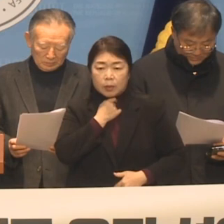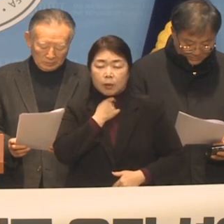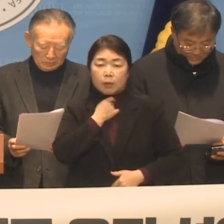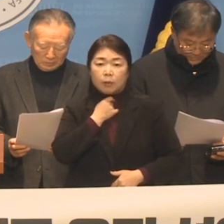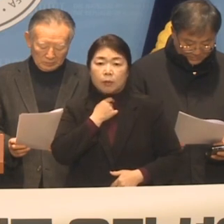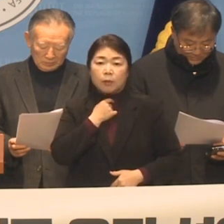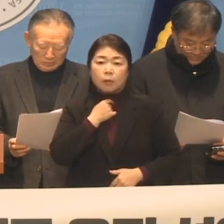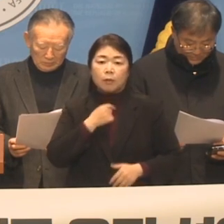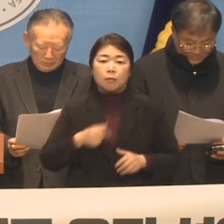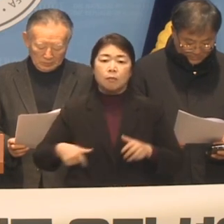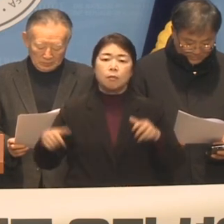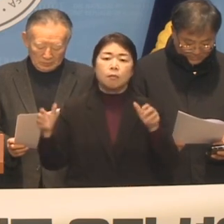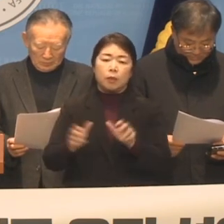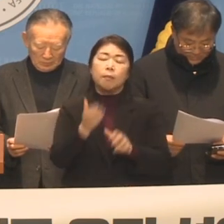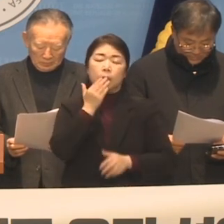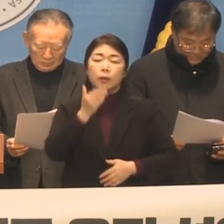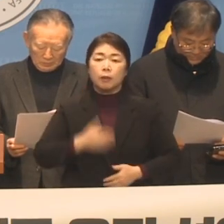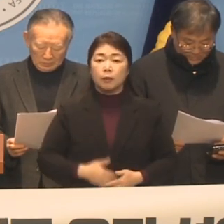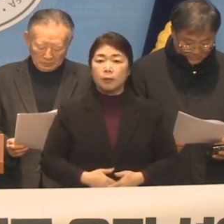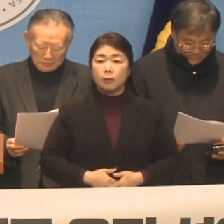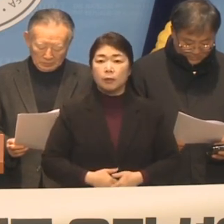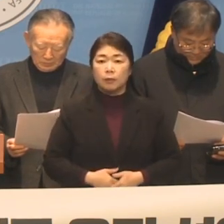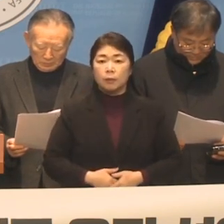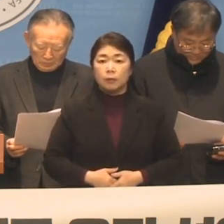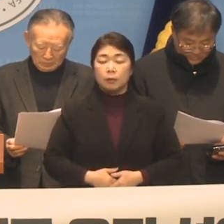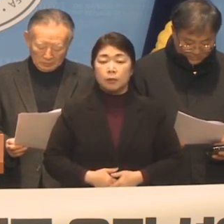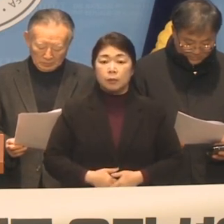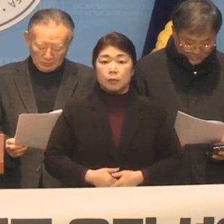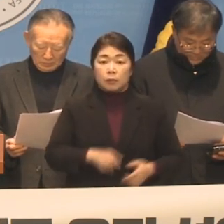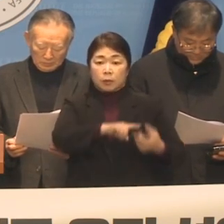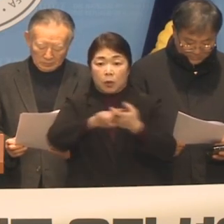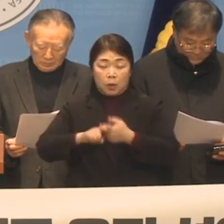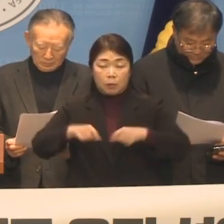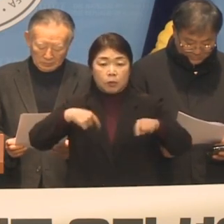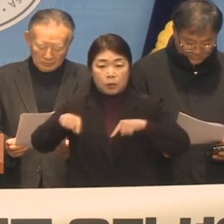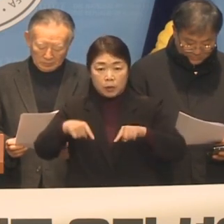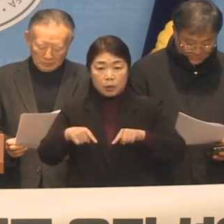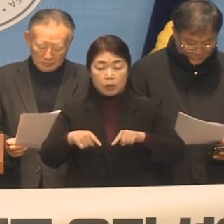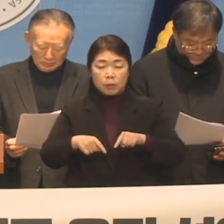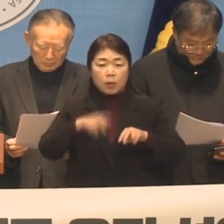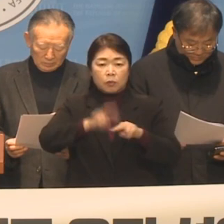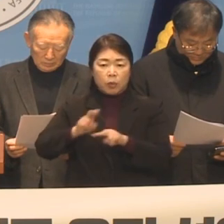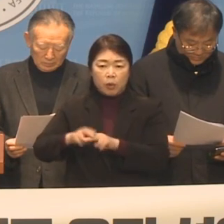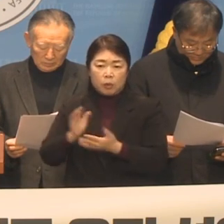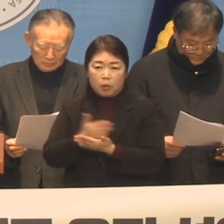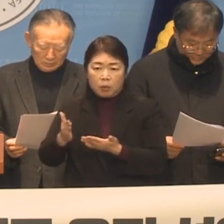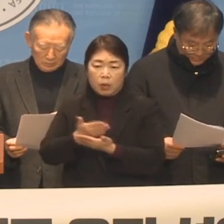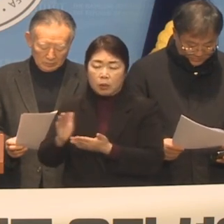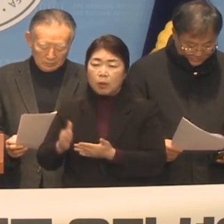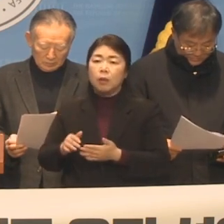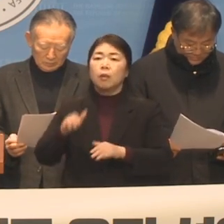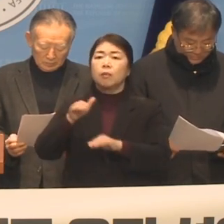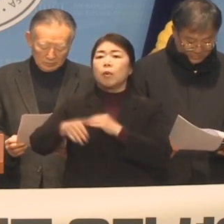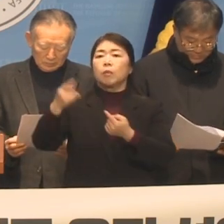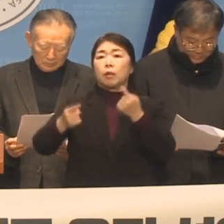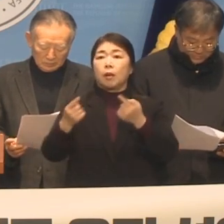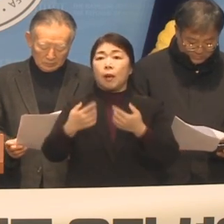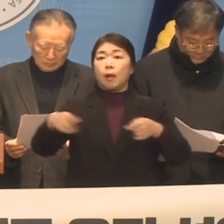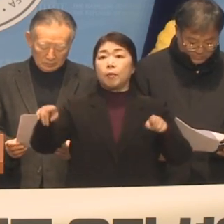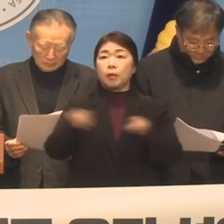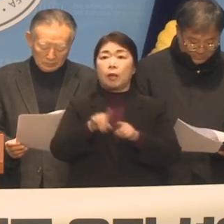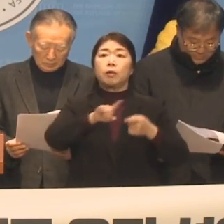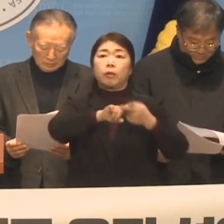힘있게 결집 가능하게 될 것이다. 연합정치는 의석 나누기 방식을 넘어서서